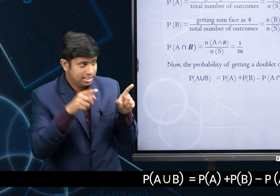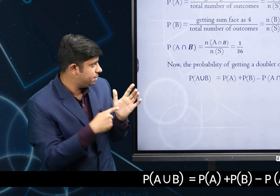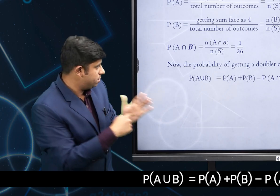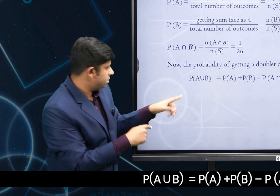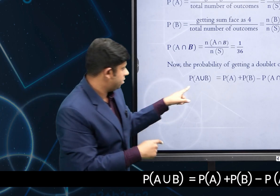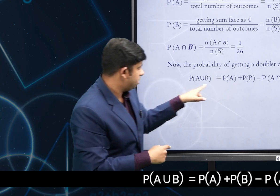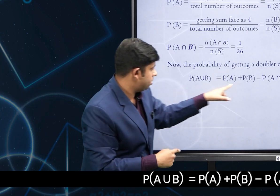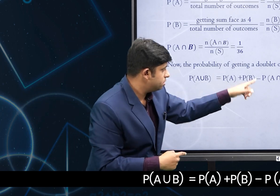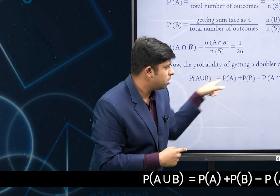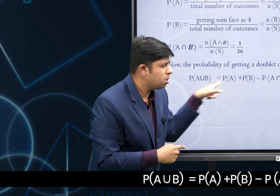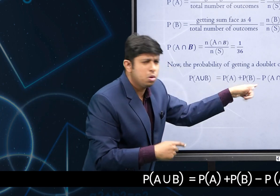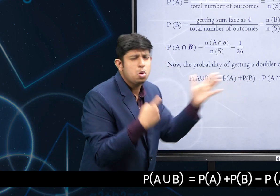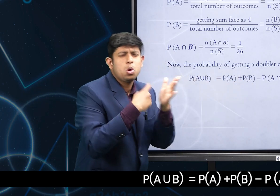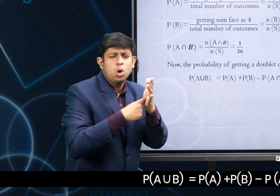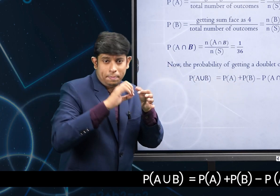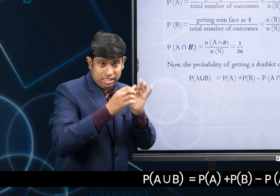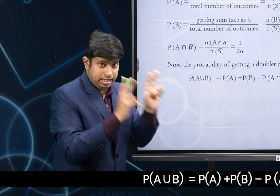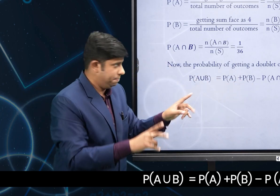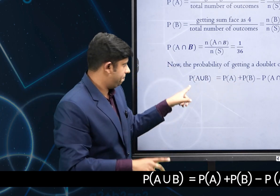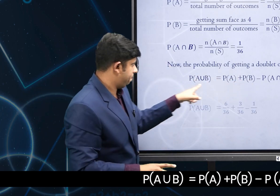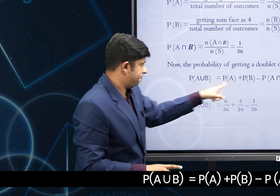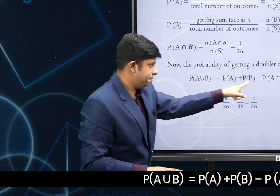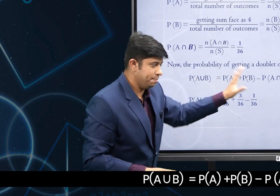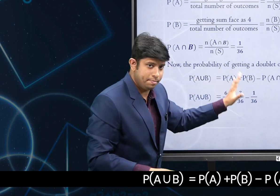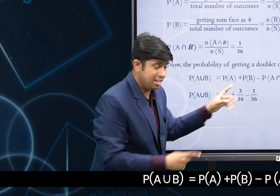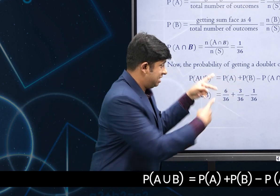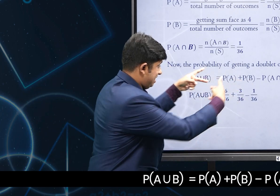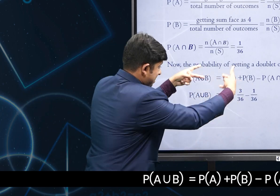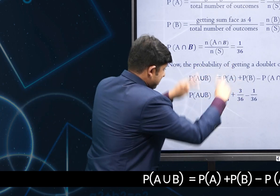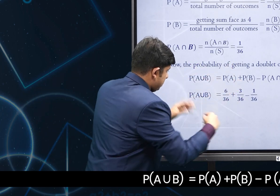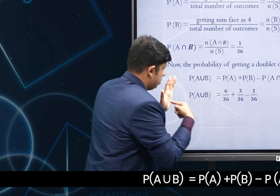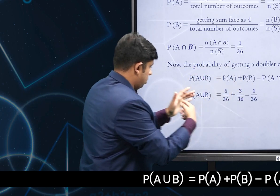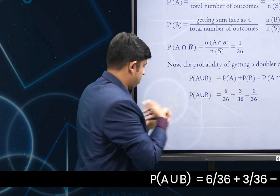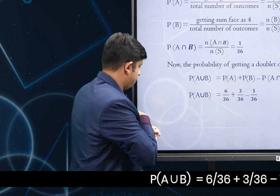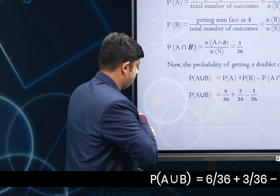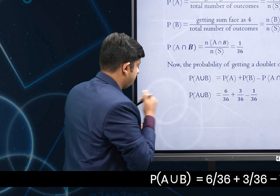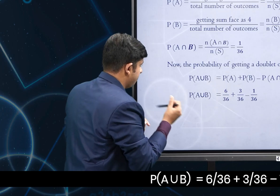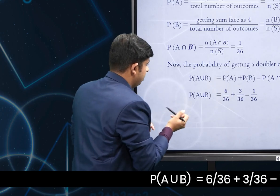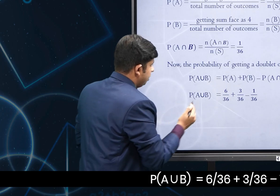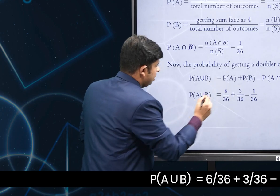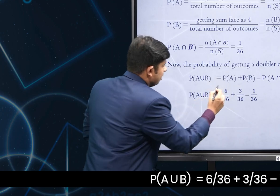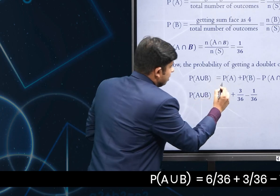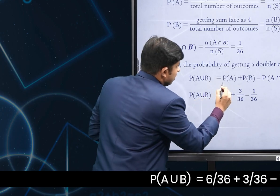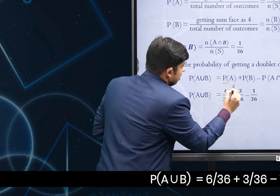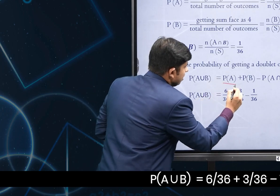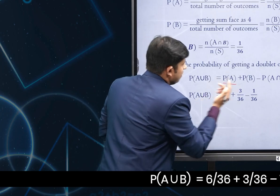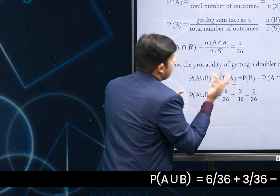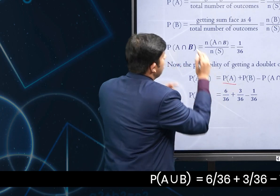பி அடைப்புக்குறி ஏ வெட்டுக்கணம் பி. பி அடைப்புக்குறி ஏ